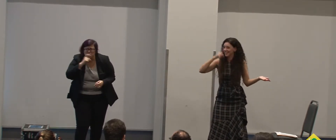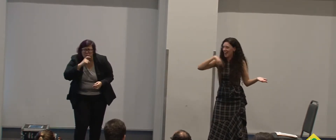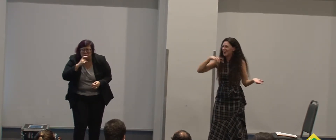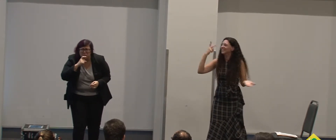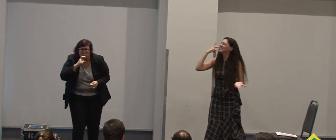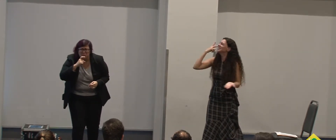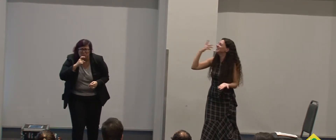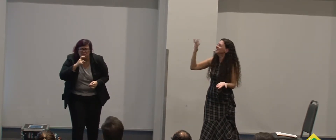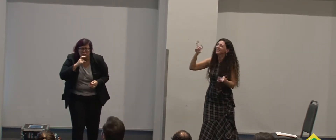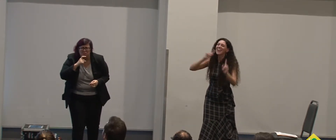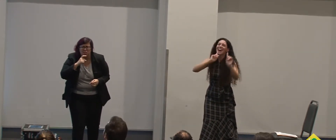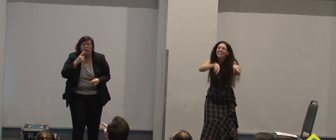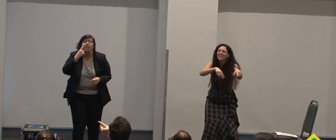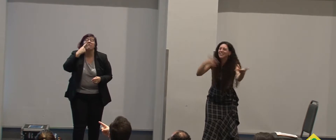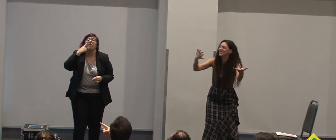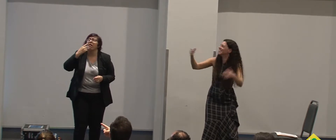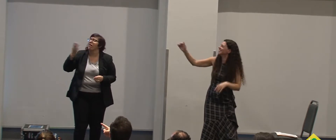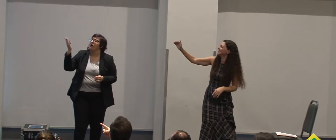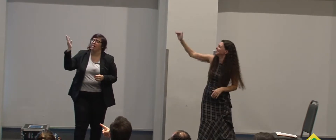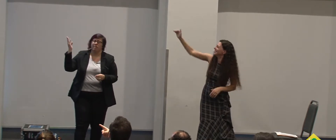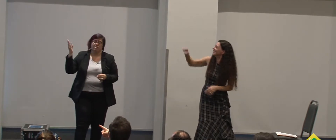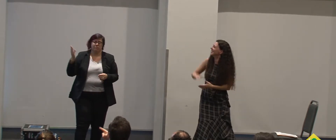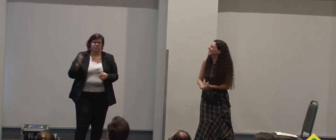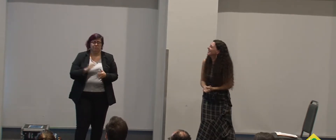ela possibilita?